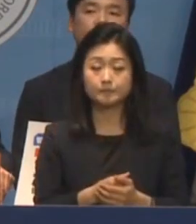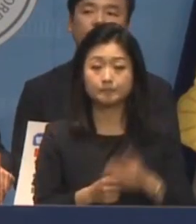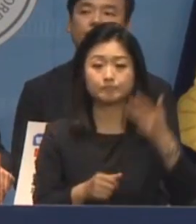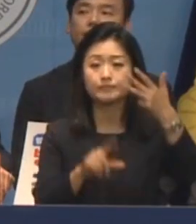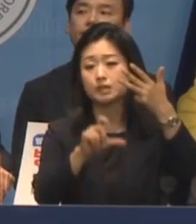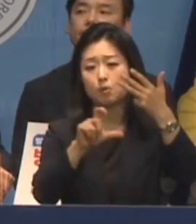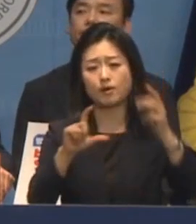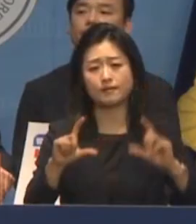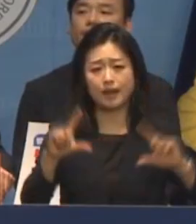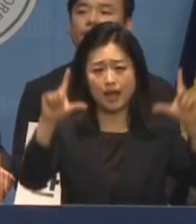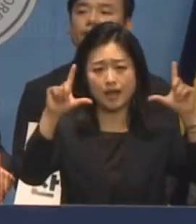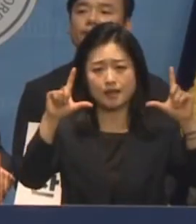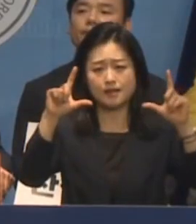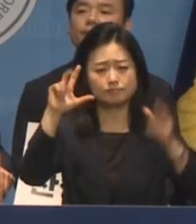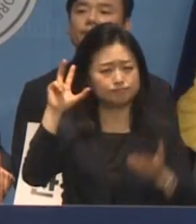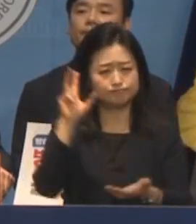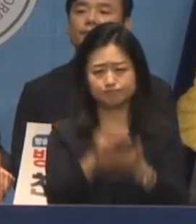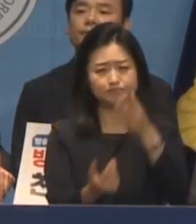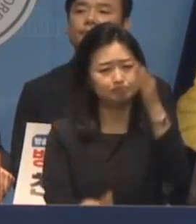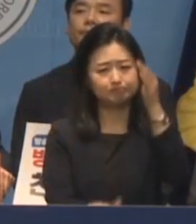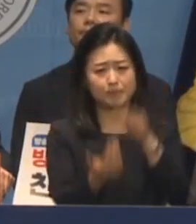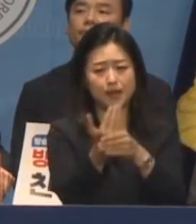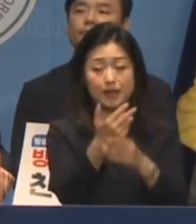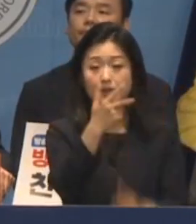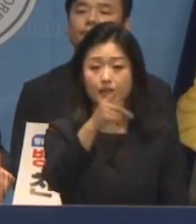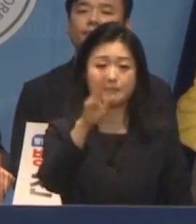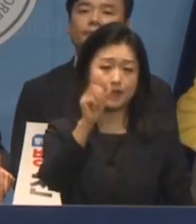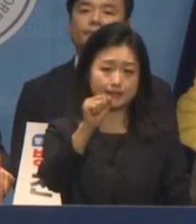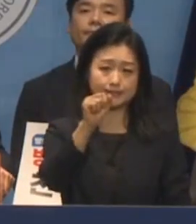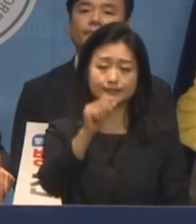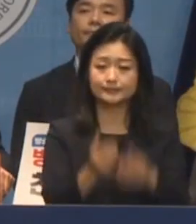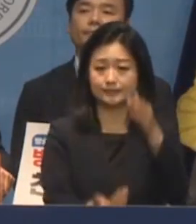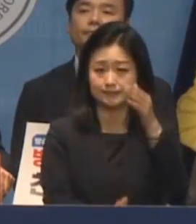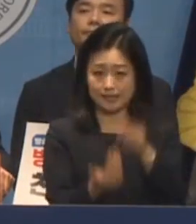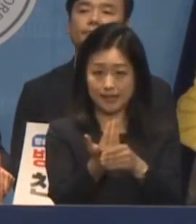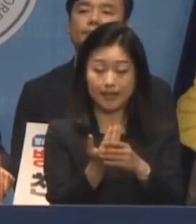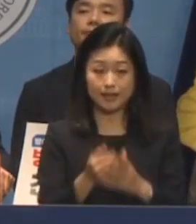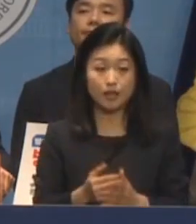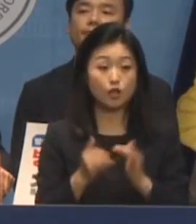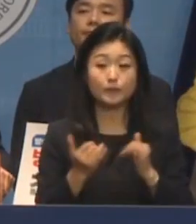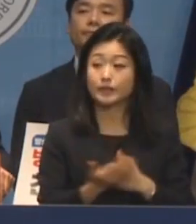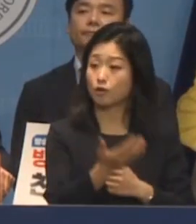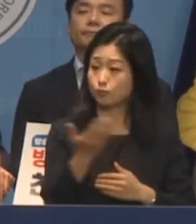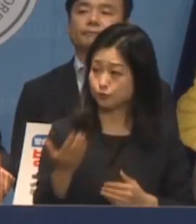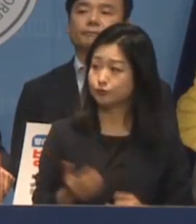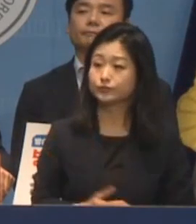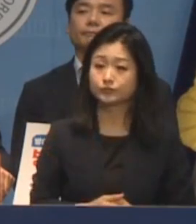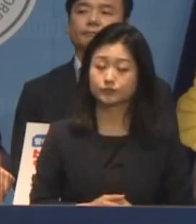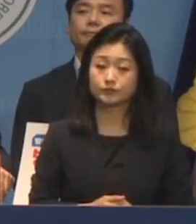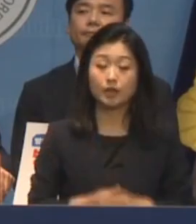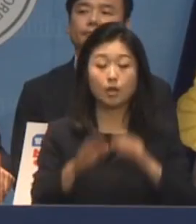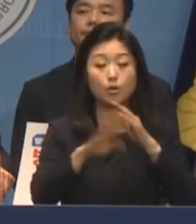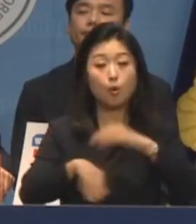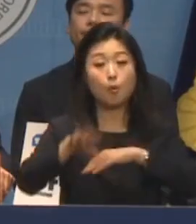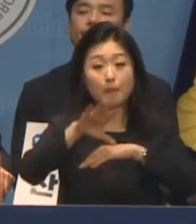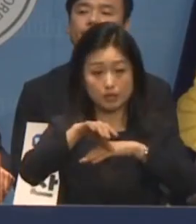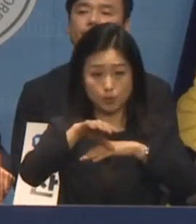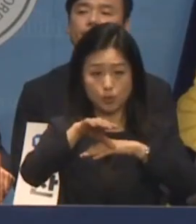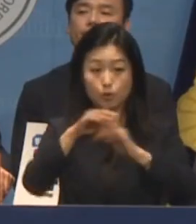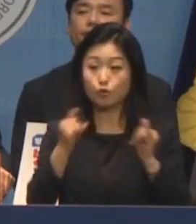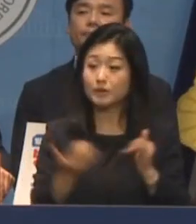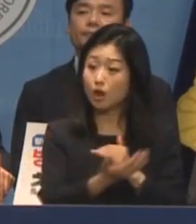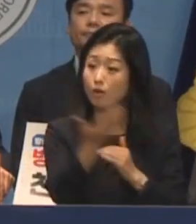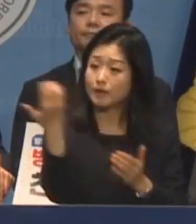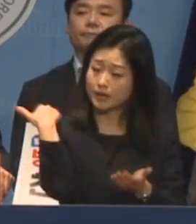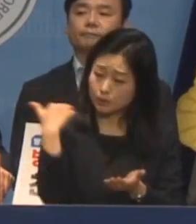8월 15일 날 KBS 광복절 사태입니다. 국민 여러분, 공영방송을